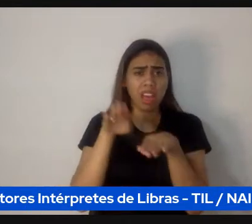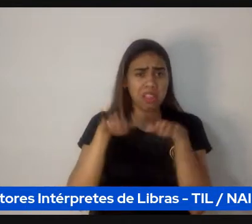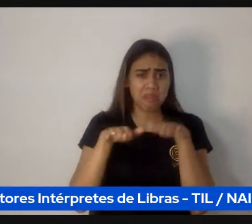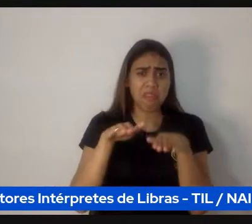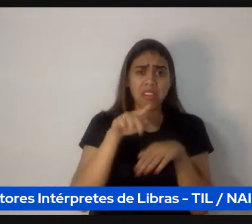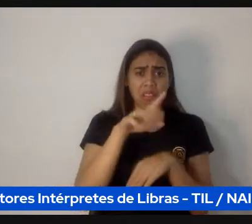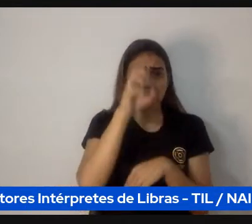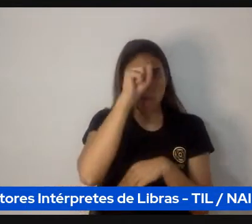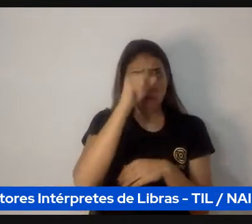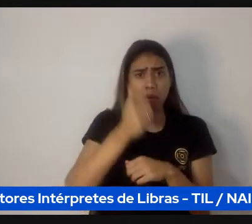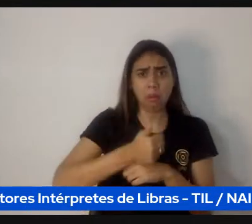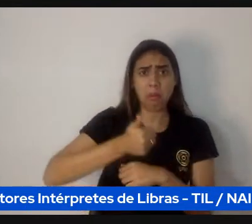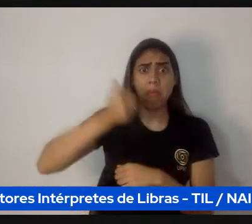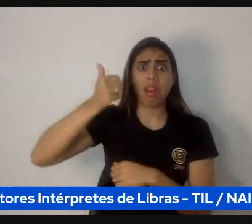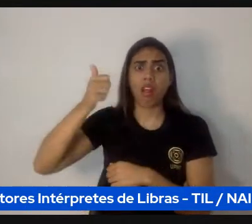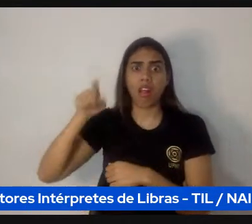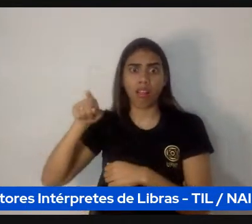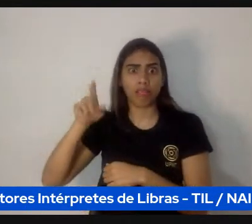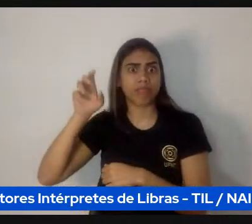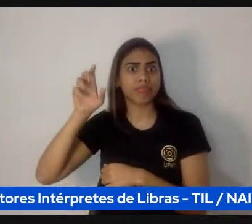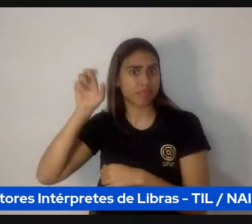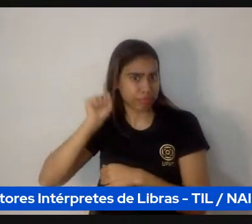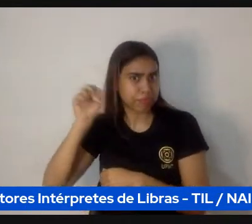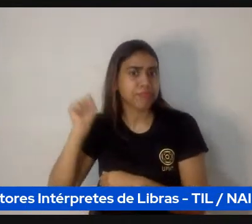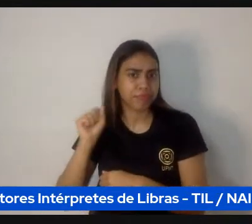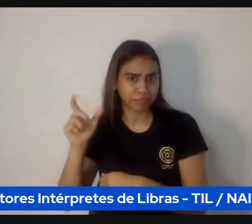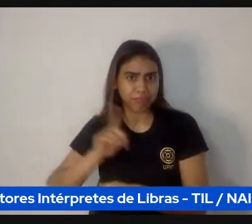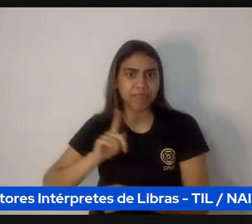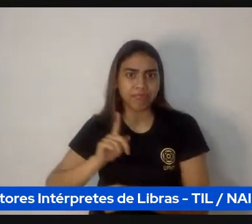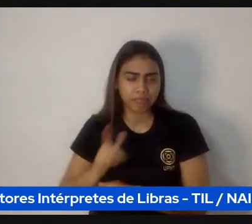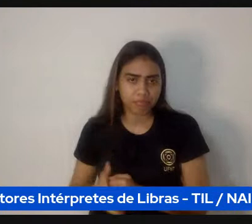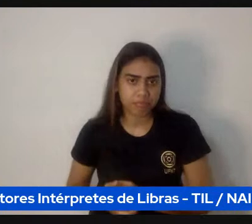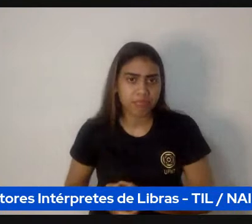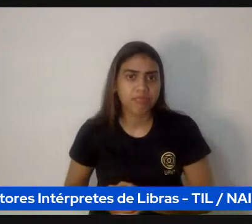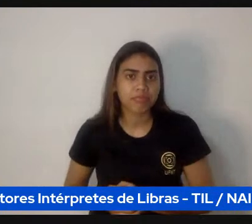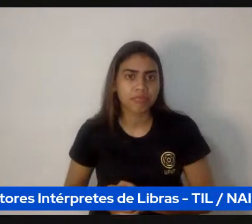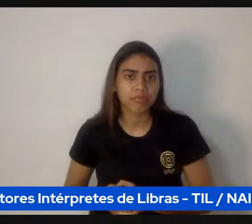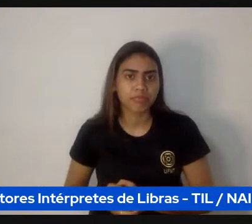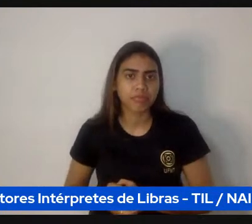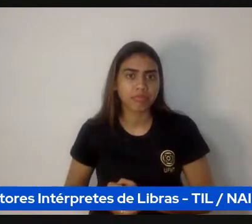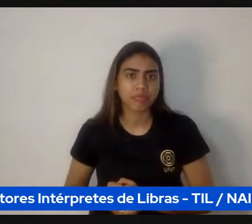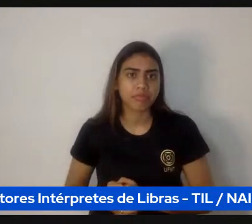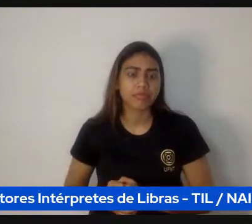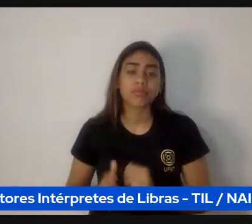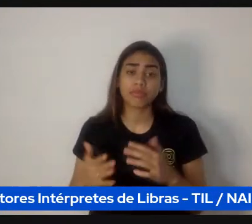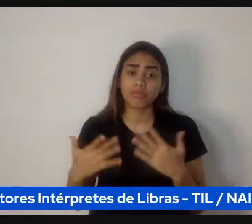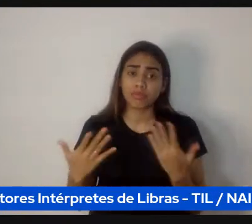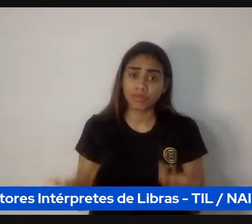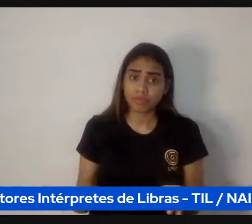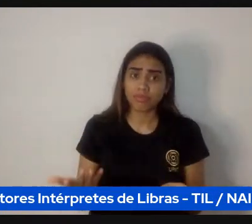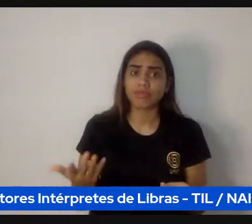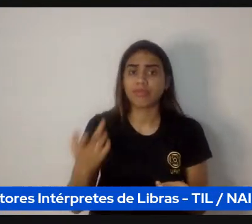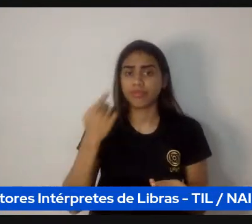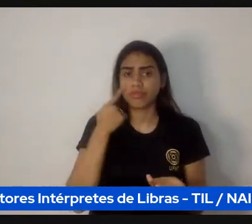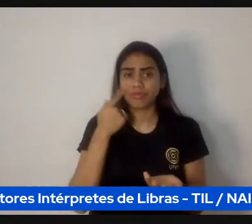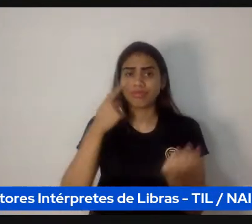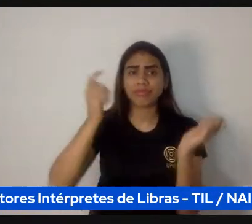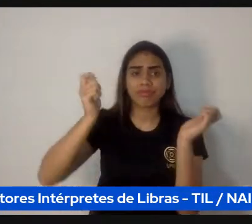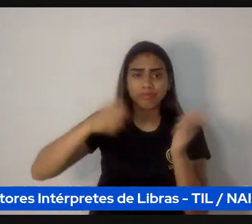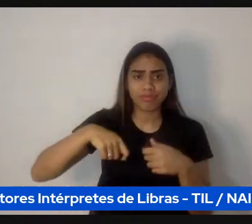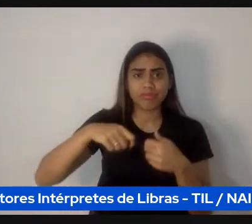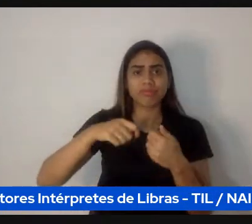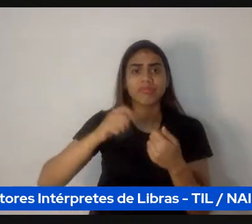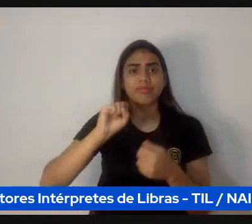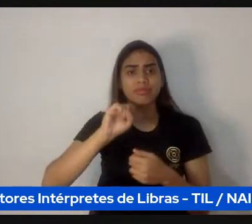seja, a questão da adaptação de projetos políticos,